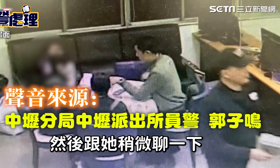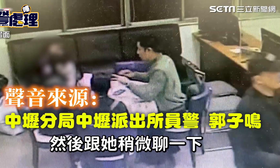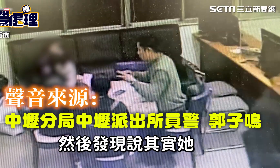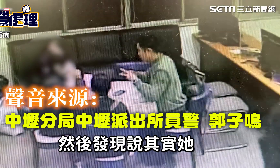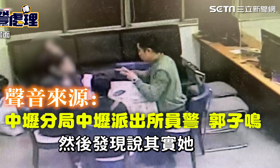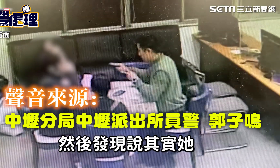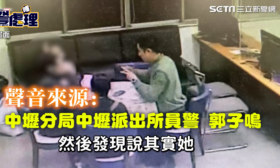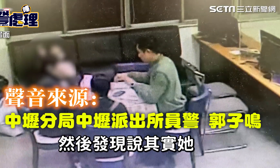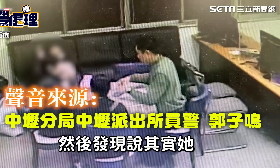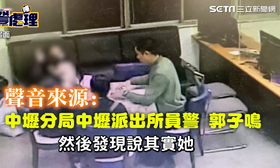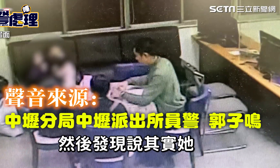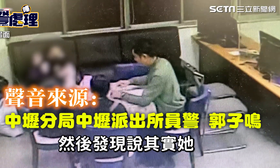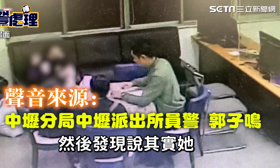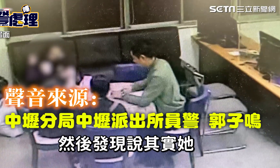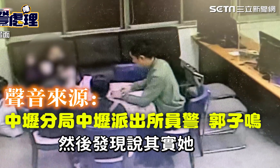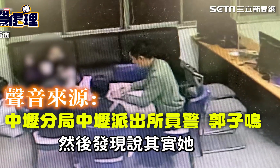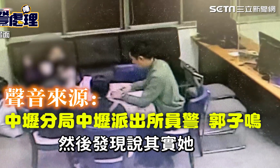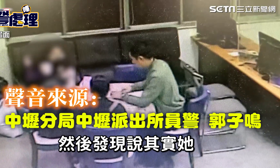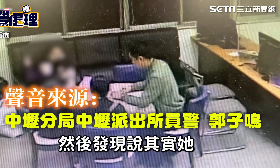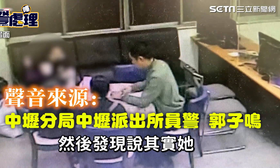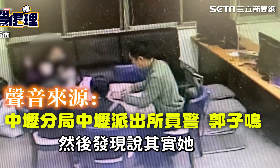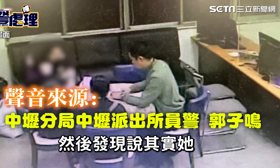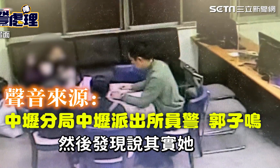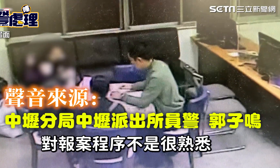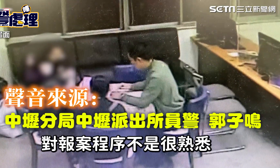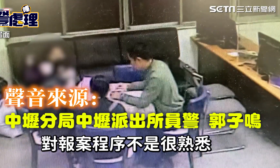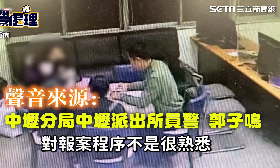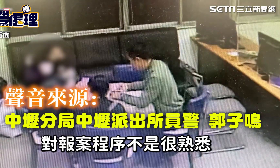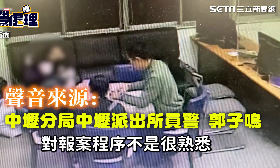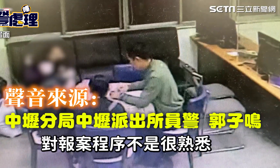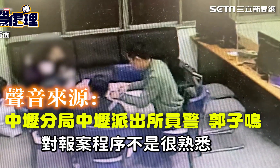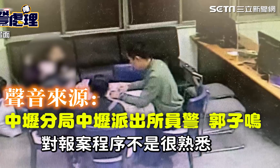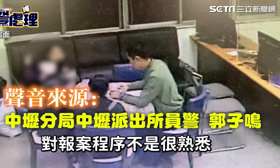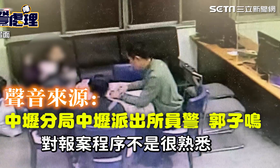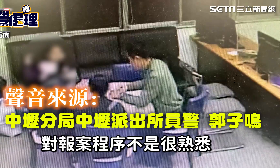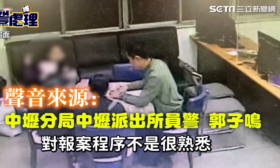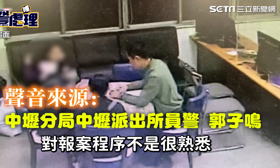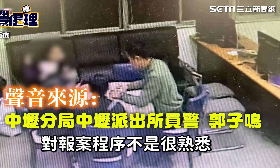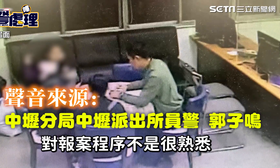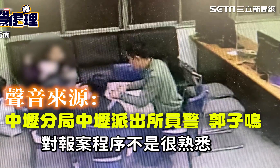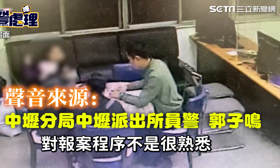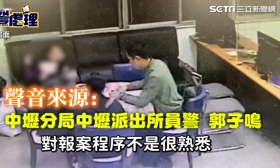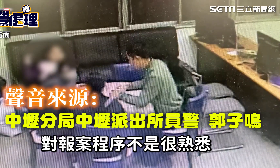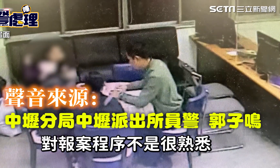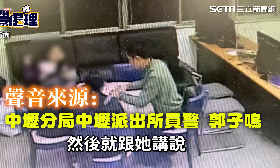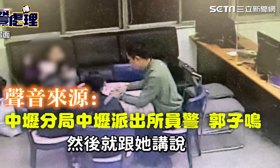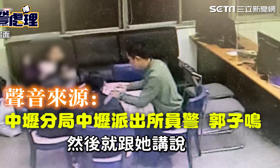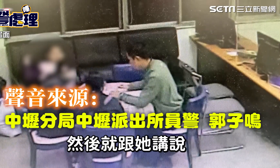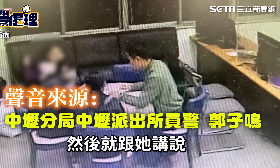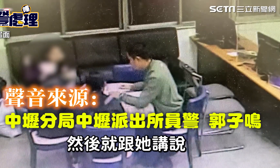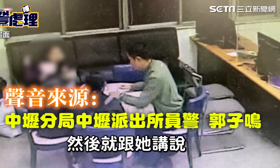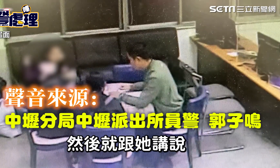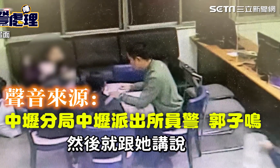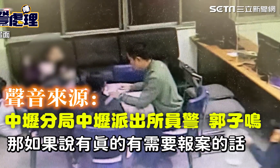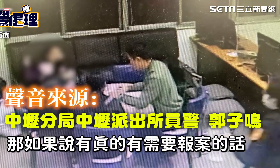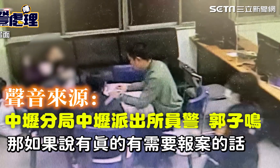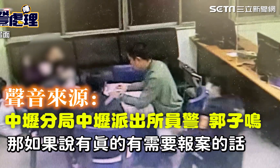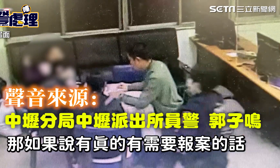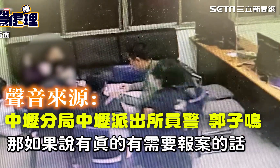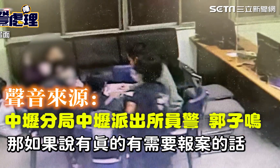然后发现说其实他对报案程序不是很熟悉，然后就跟他讲说，那如果说